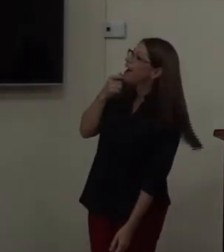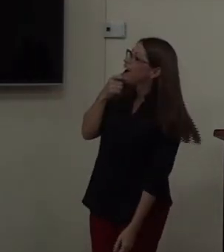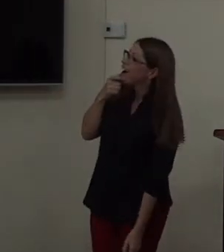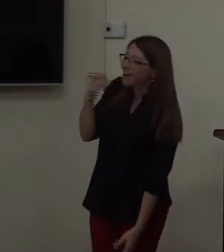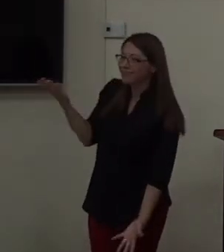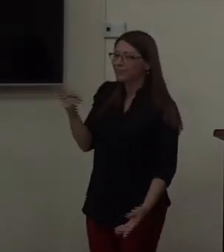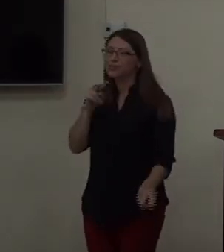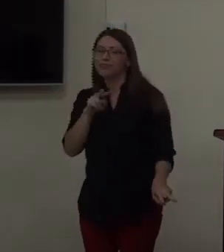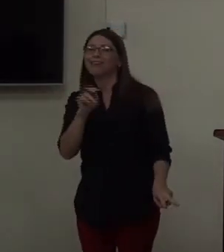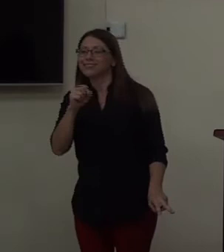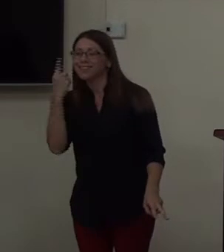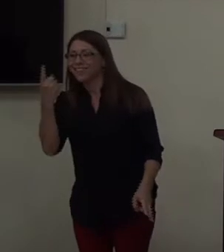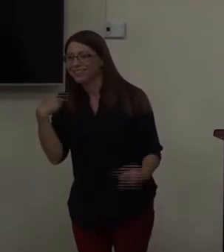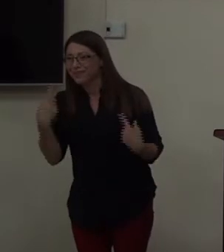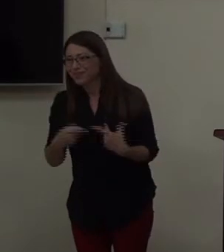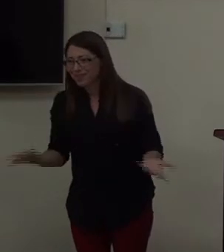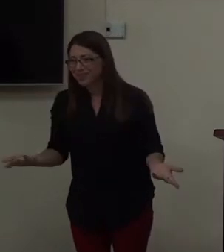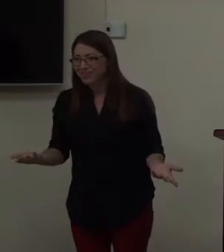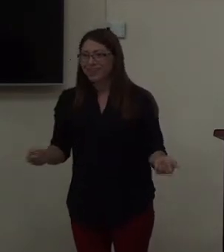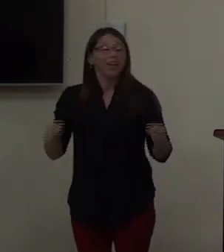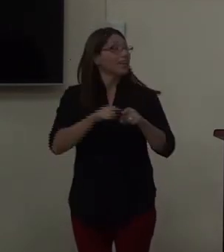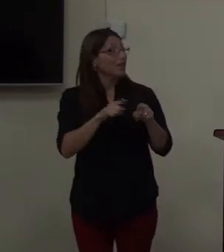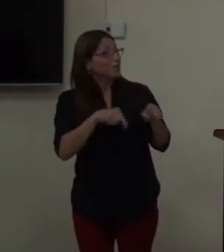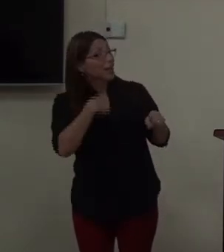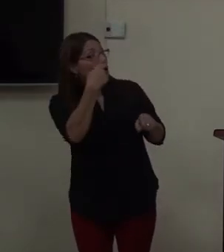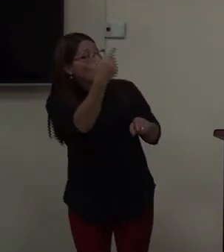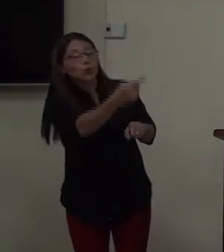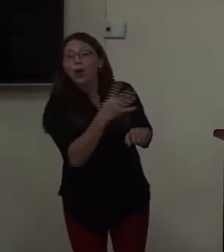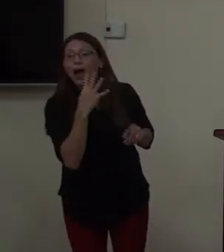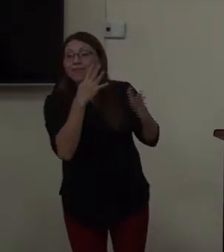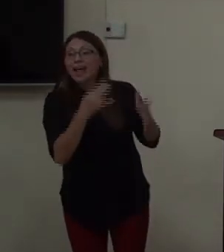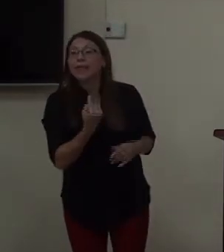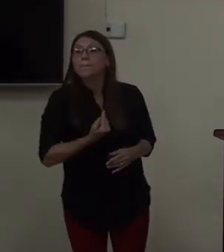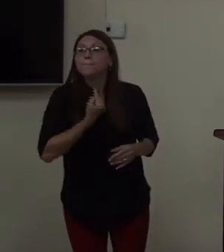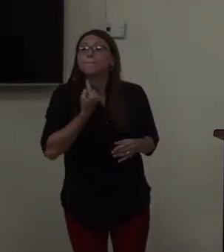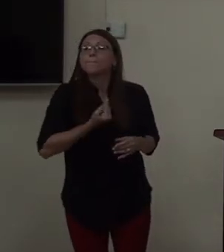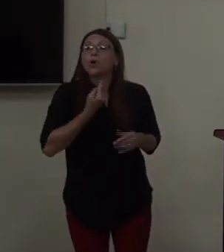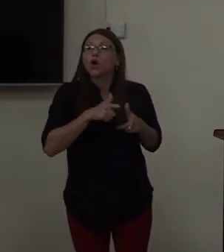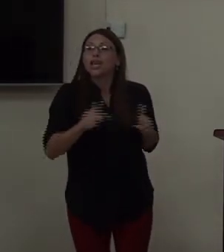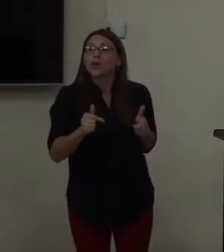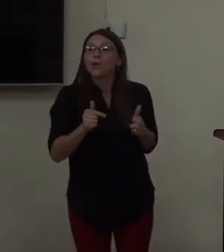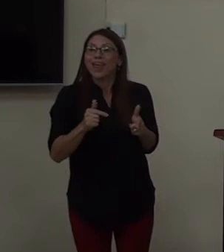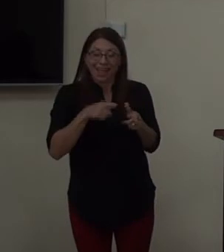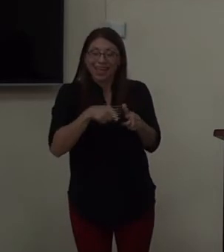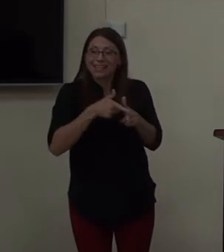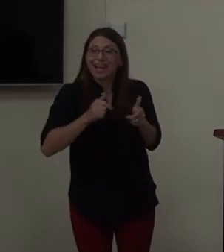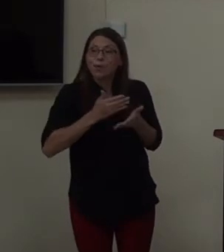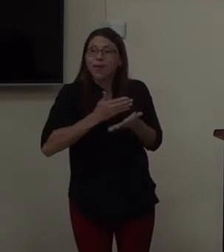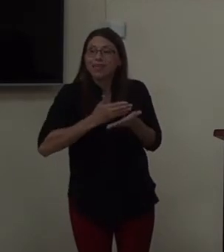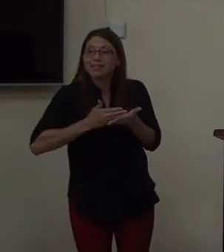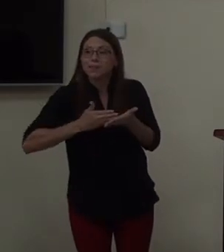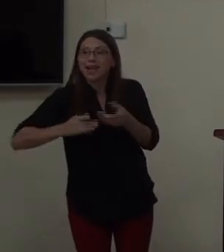Y el otro extremo, el hablante monolingüe de la lengua desplazante, ¿verdad? Que también, sí, ya tenemos ejemplos,